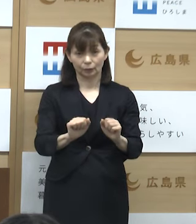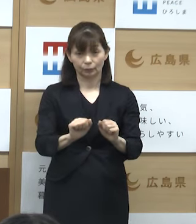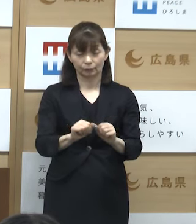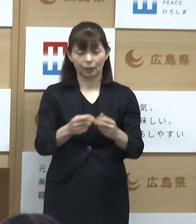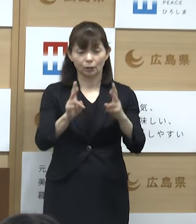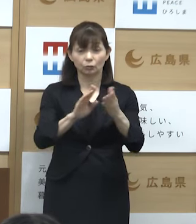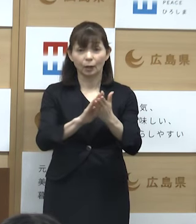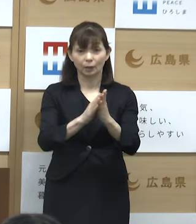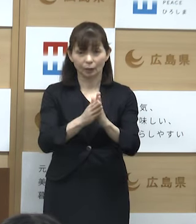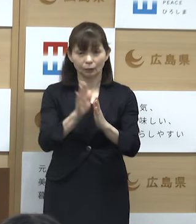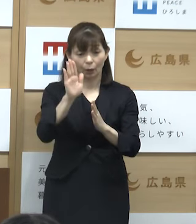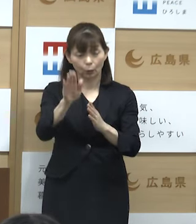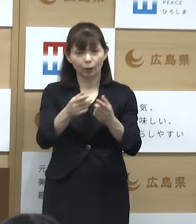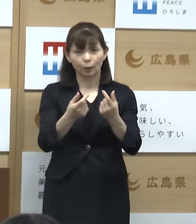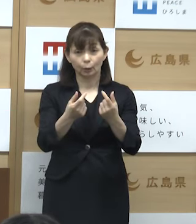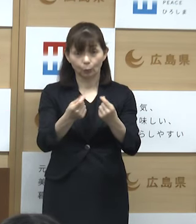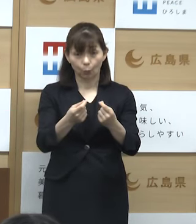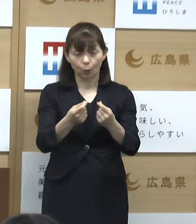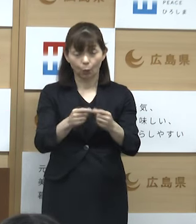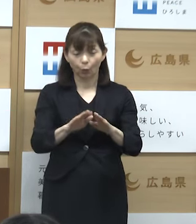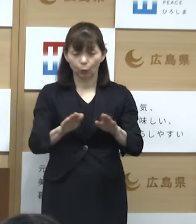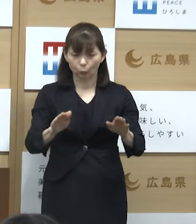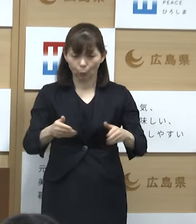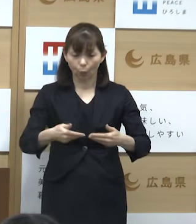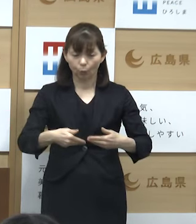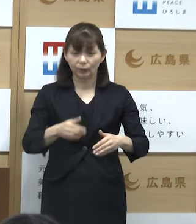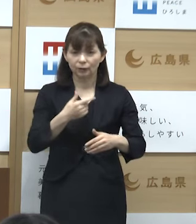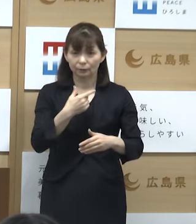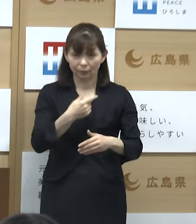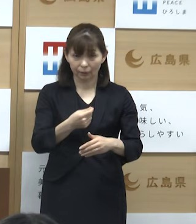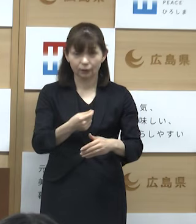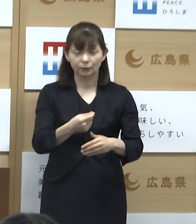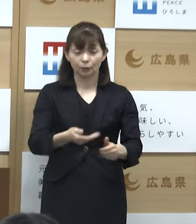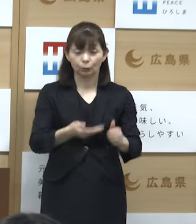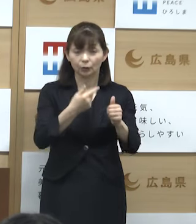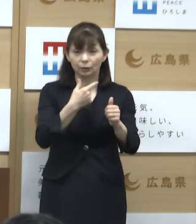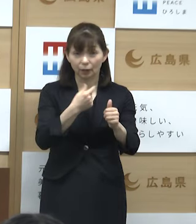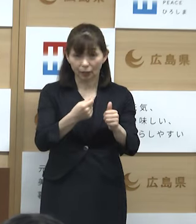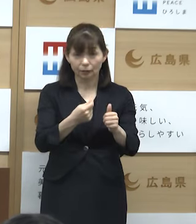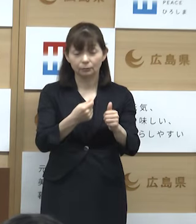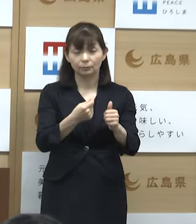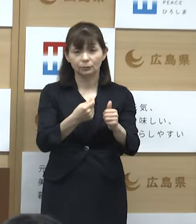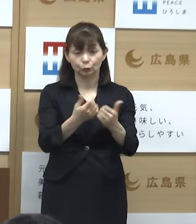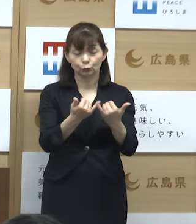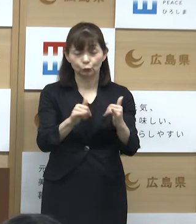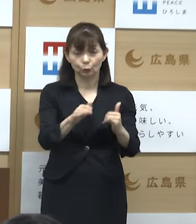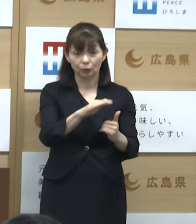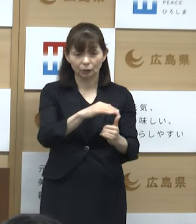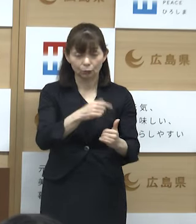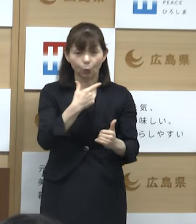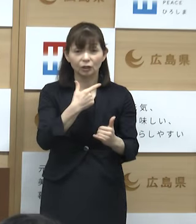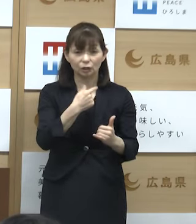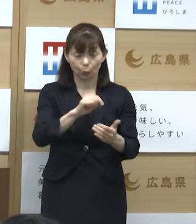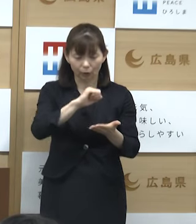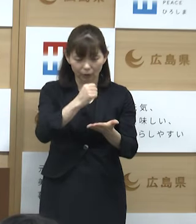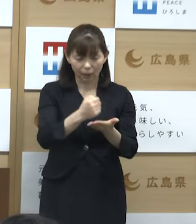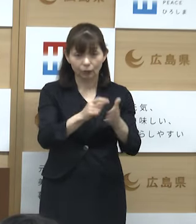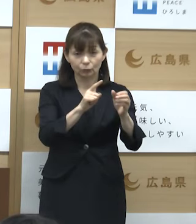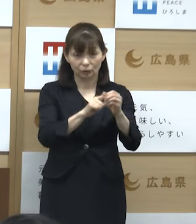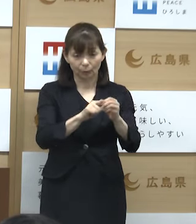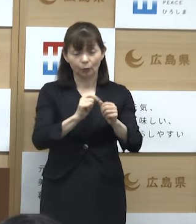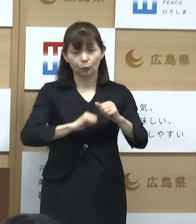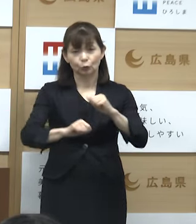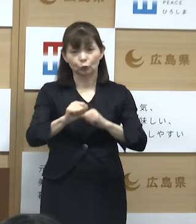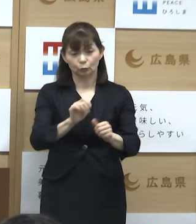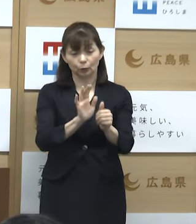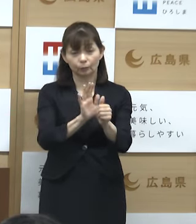続き子どもを持ちたいという願う方の希望が叶うように取り組んでまいりたいと考えてお